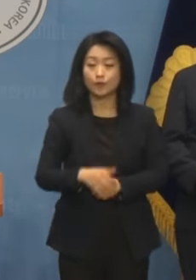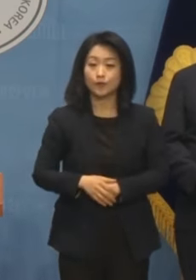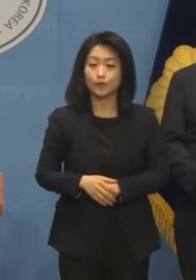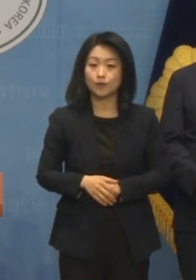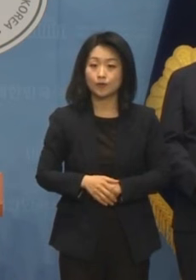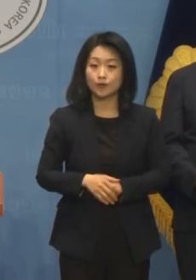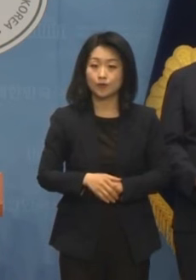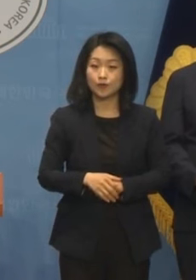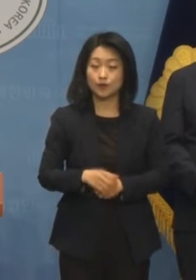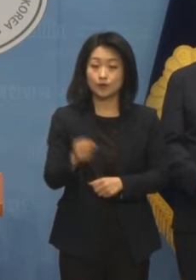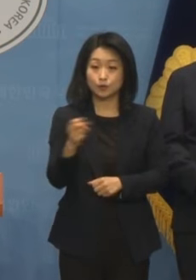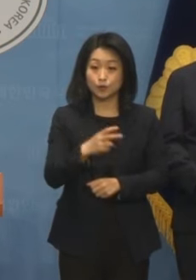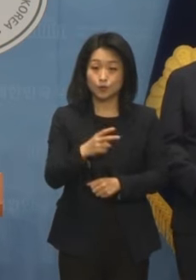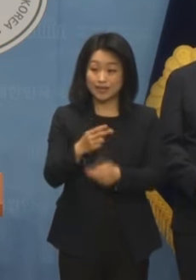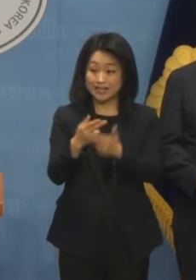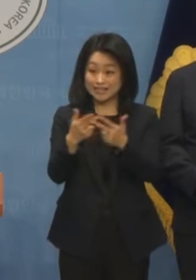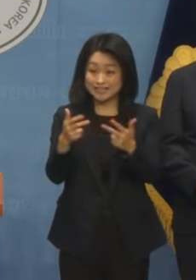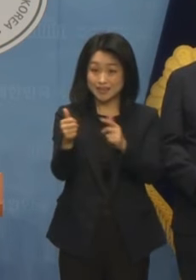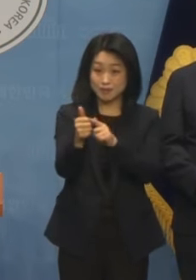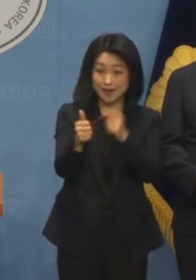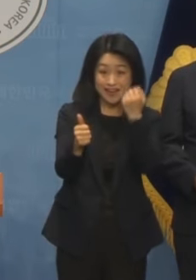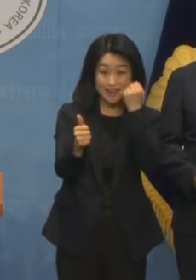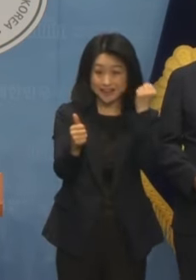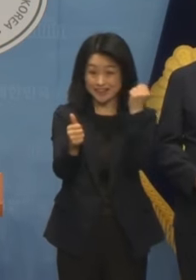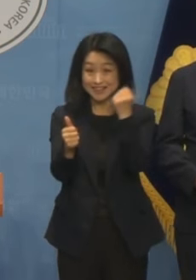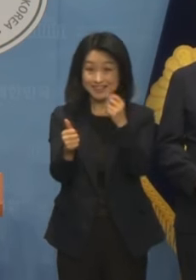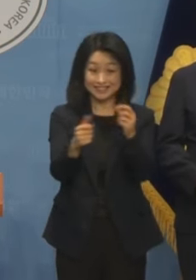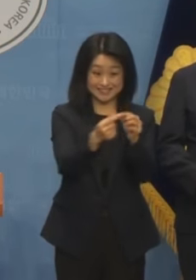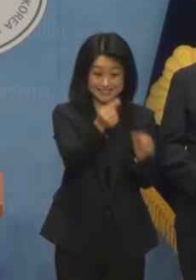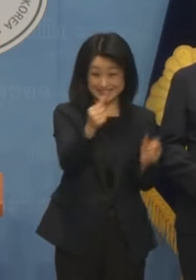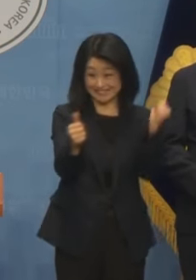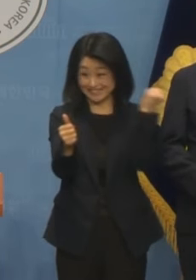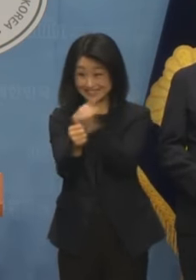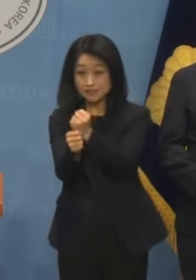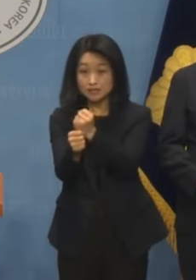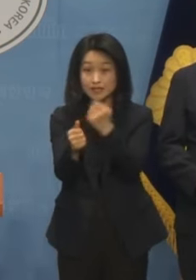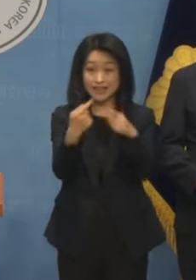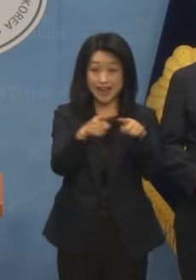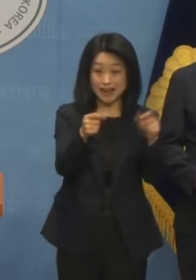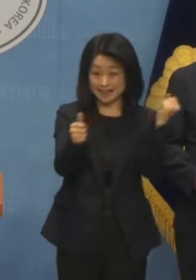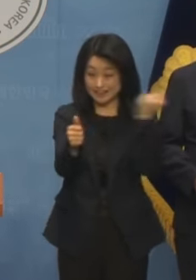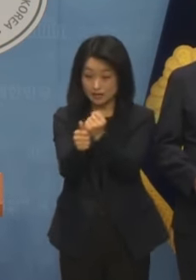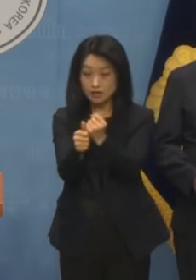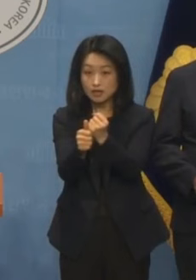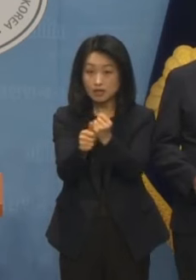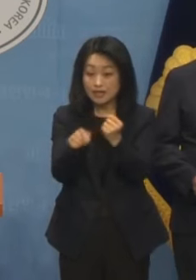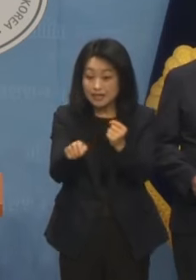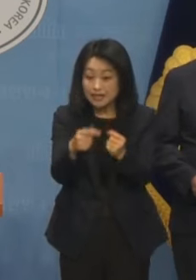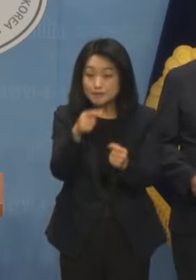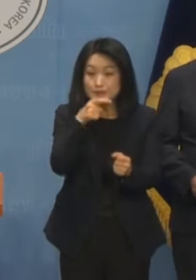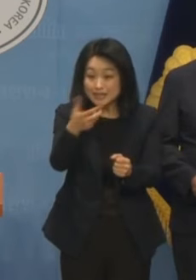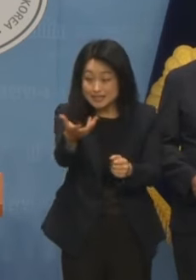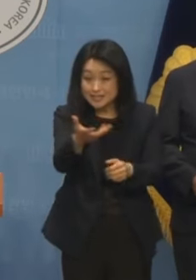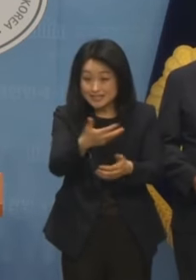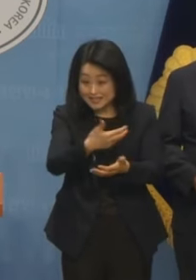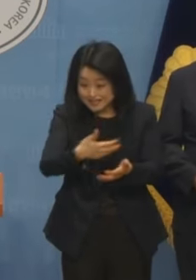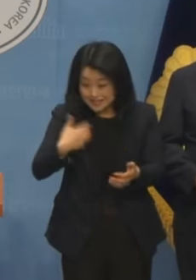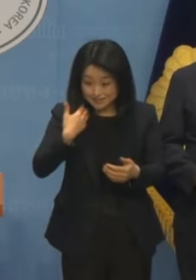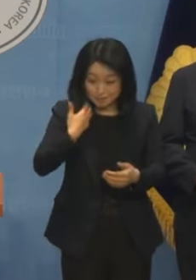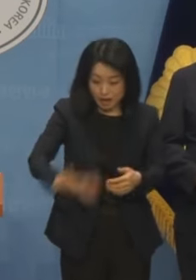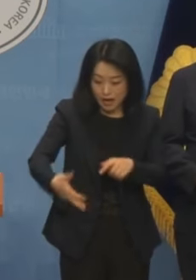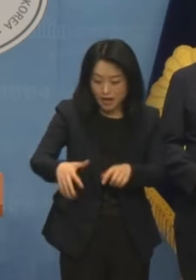심지어 범죄 현장이 어처구니 없이 증거인멸되면서 훼손되기까지